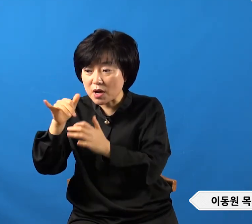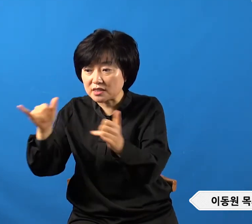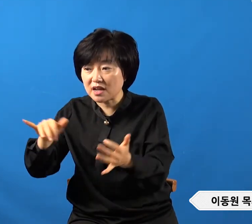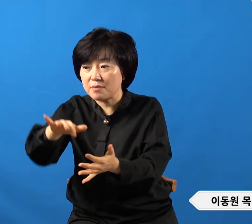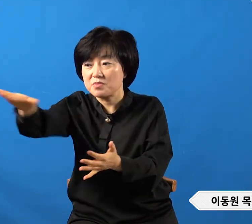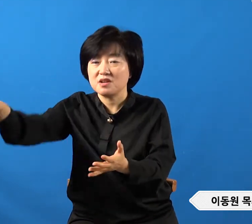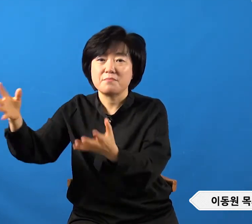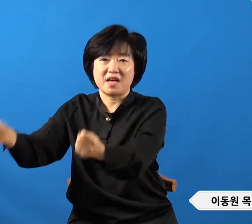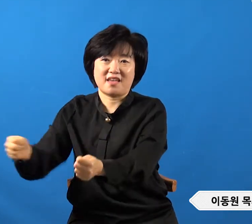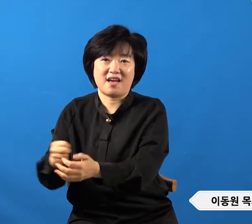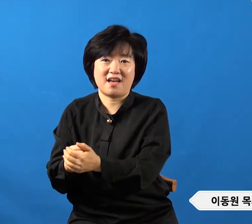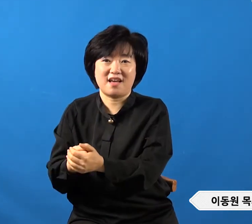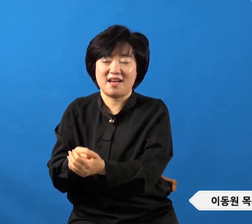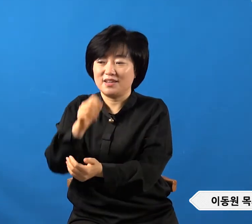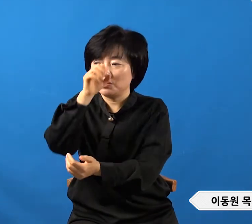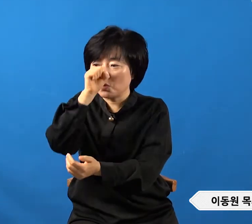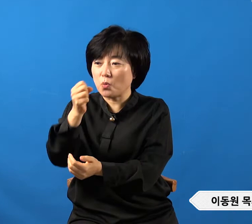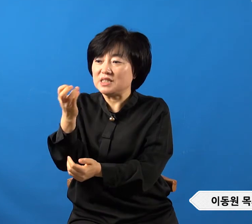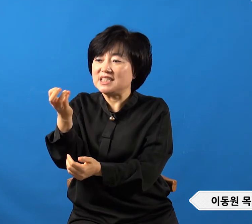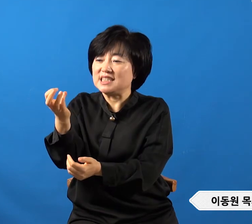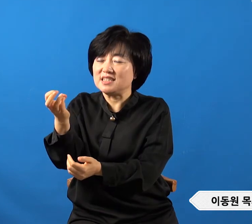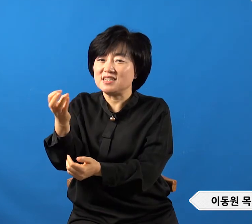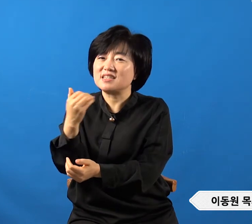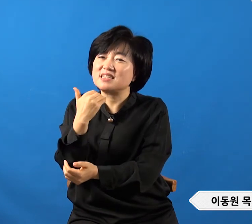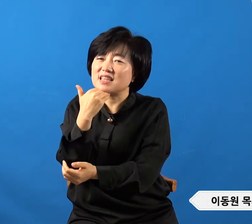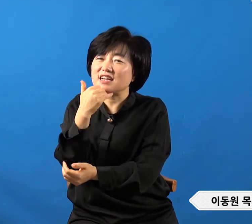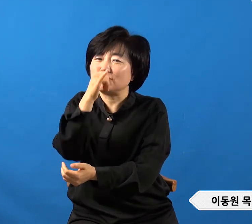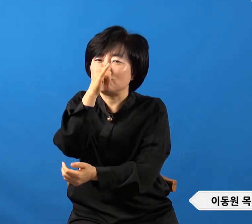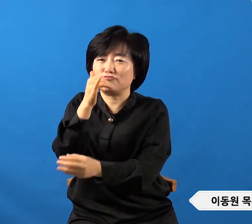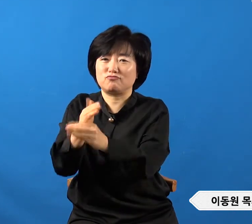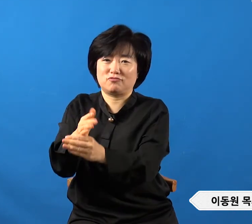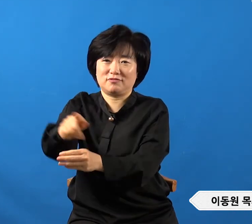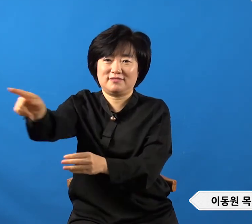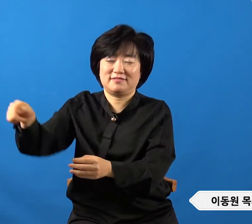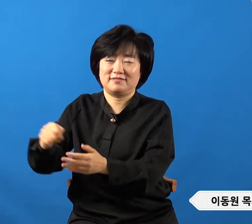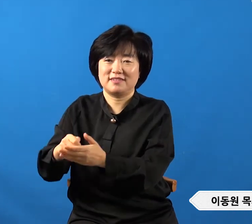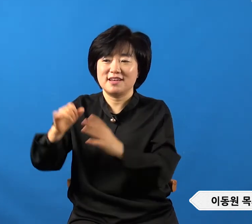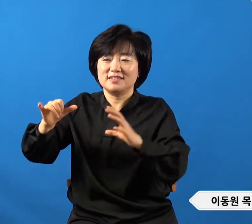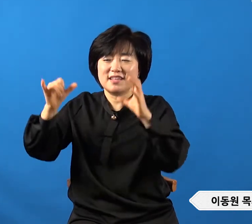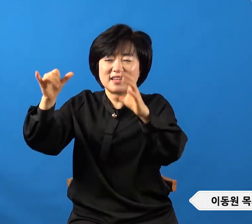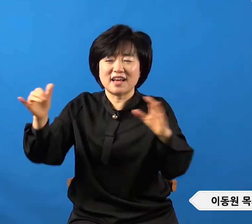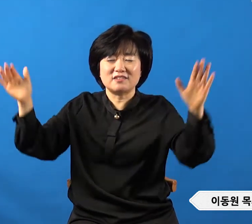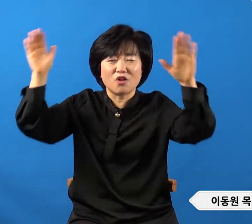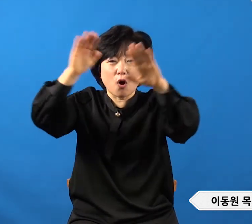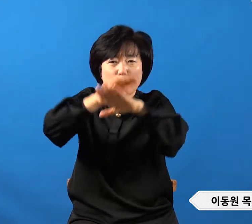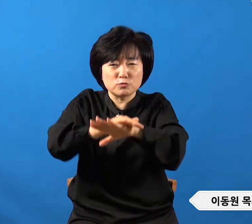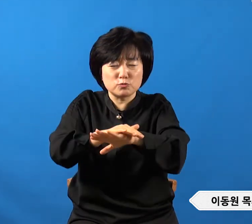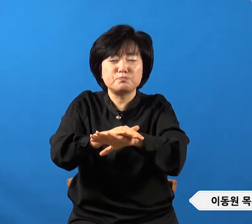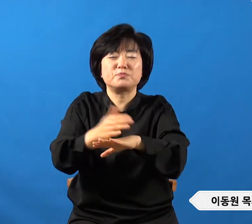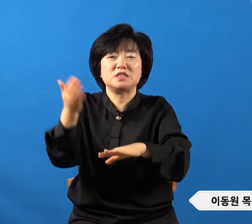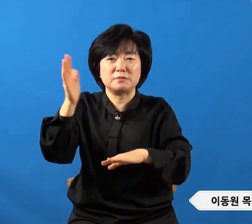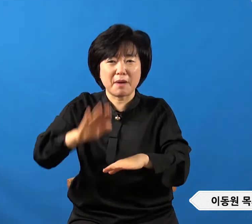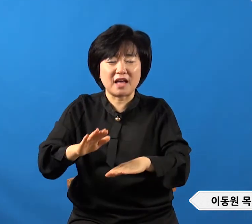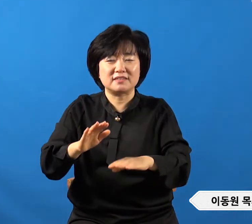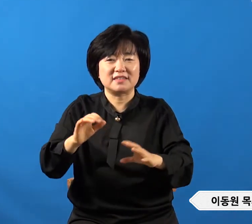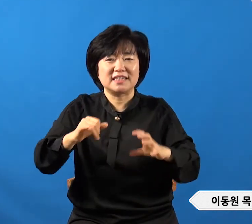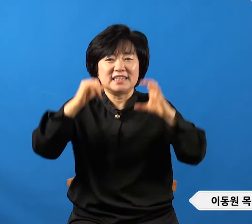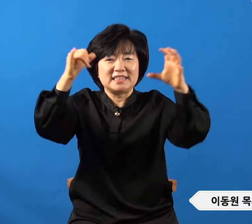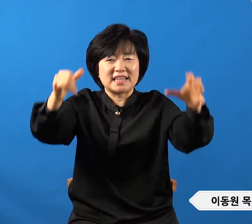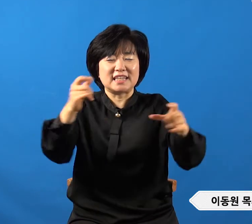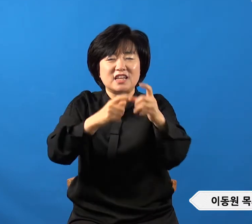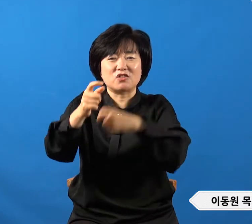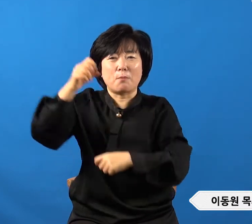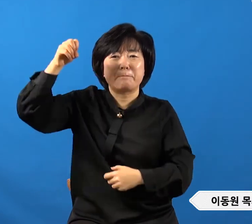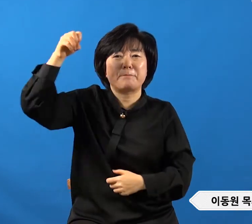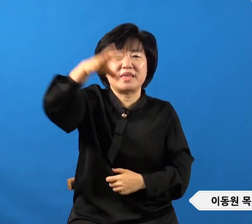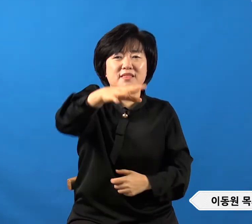많습니다. 그들은 좋은 씨를 기다리고 있는 것입니다. 세상은 어둡지만 그러기에 세상은 더욱 빛을